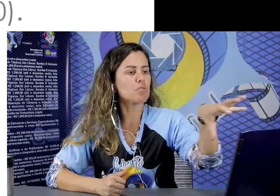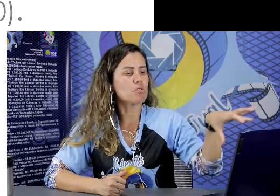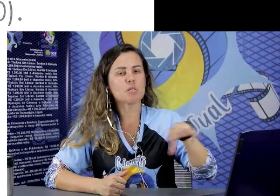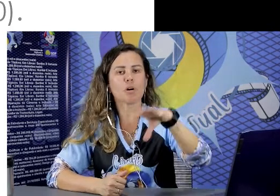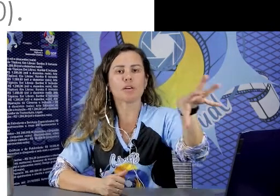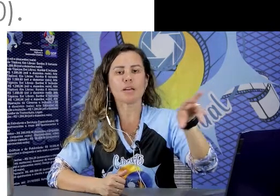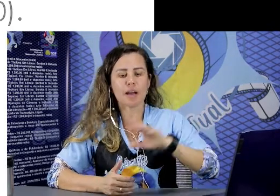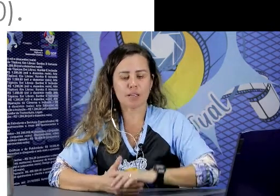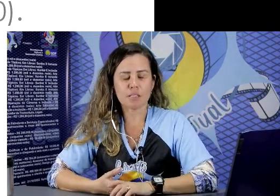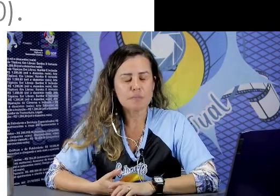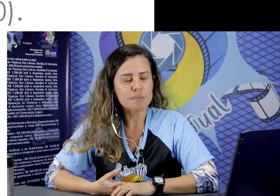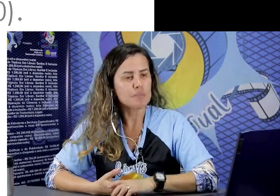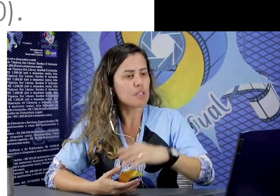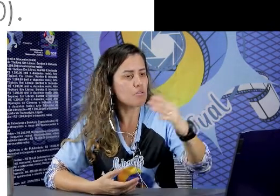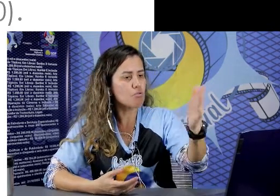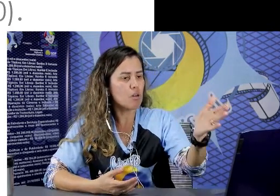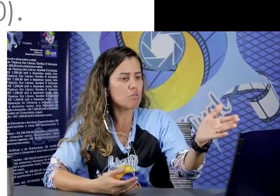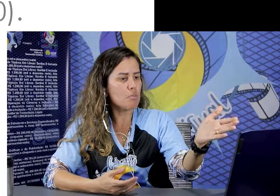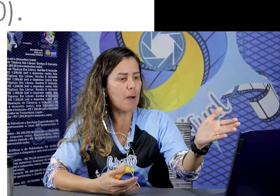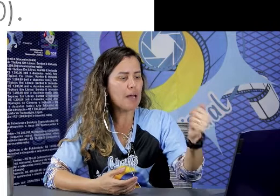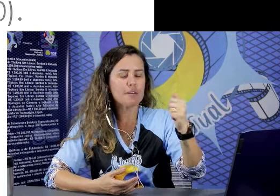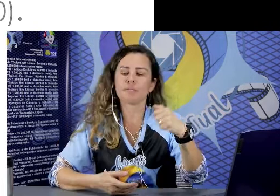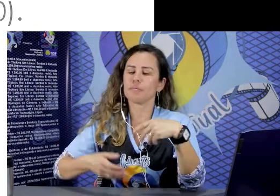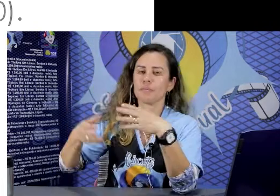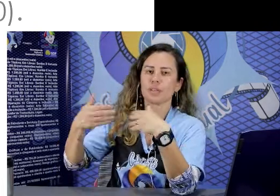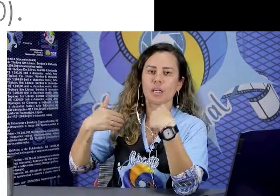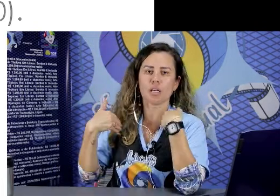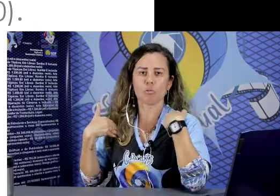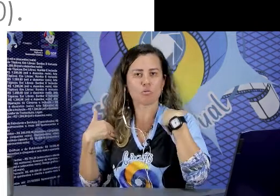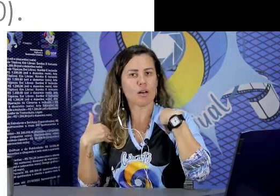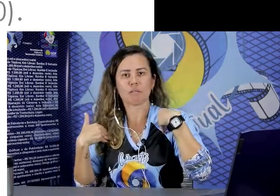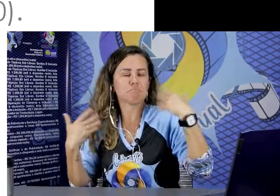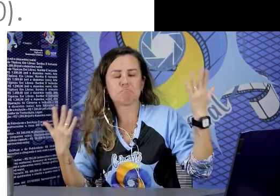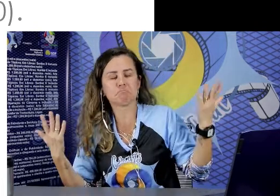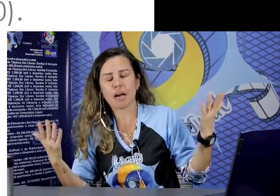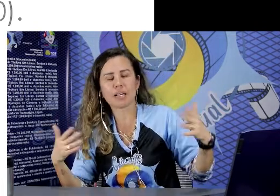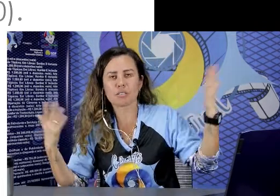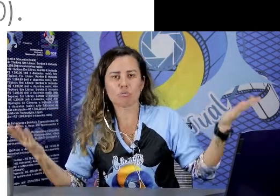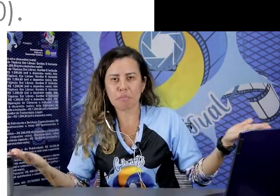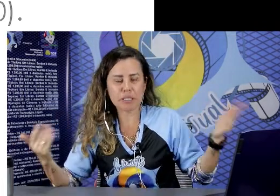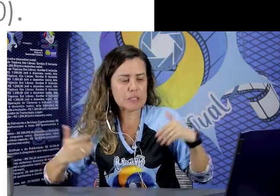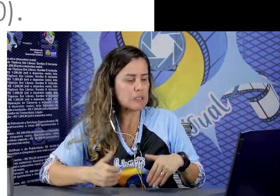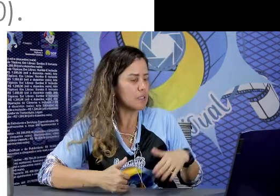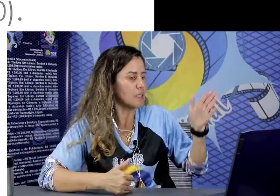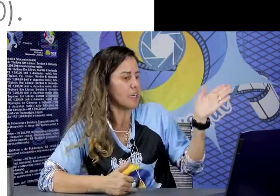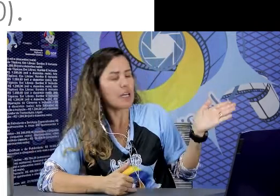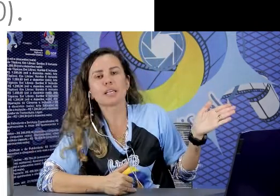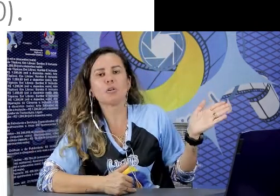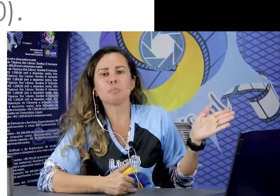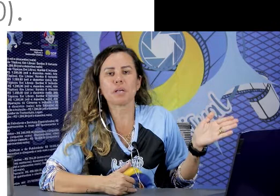que moram aqui em casa. Esse é o João, seu pai, eu, sua Márcia, sua mãe, aquele é o Pedro,